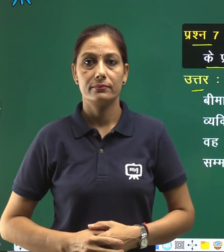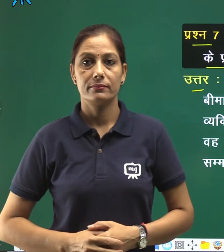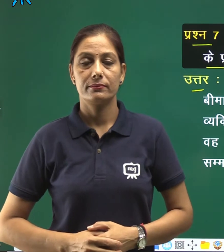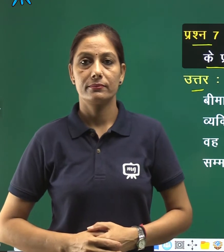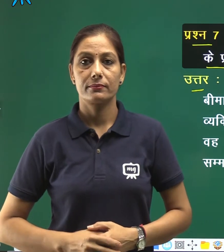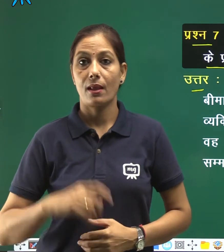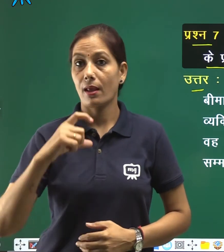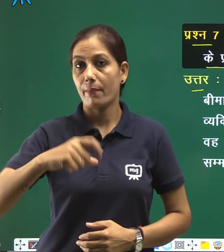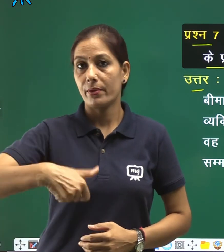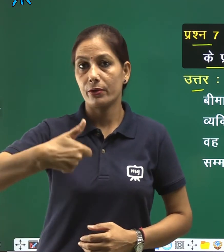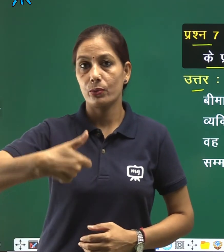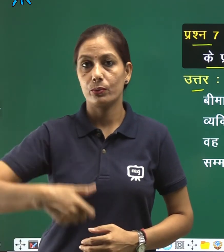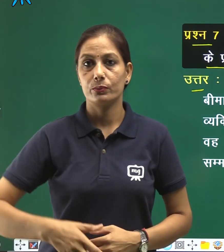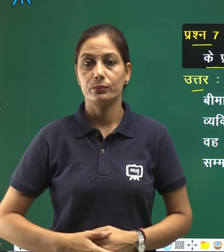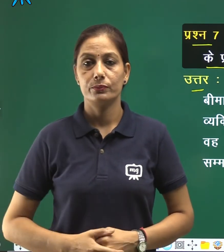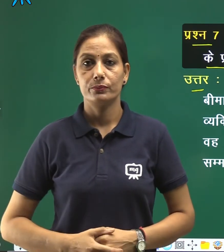कैप्टन को